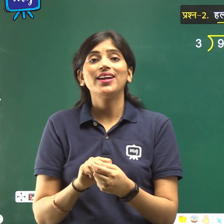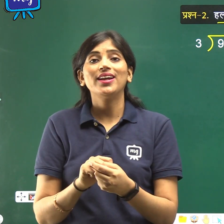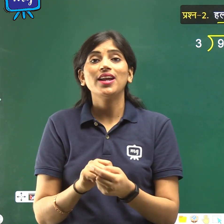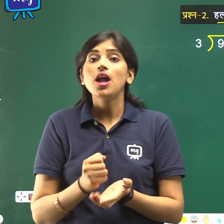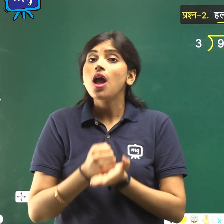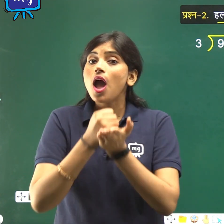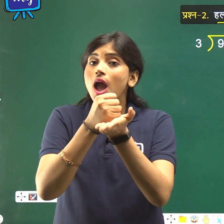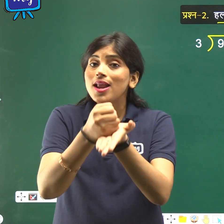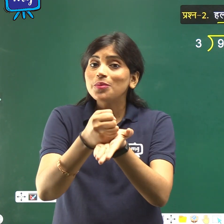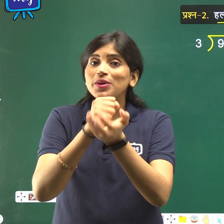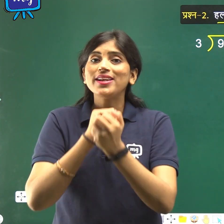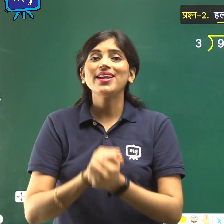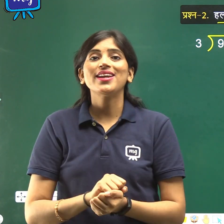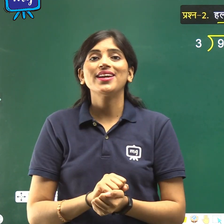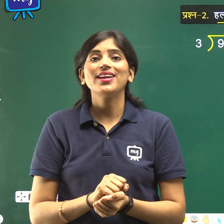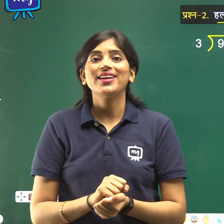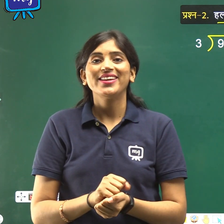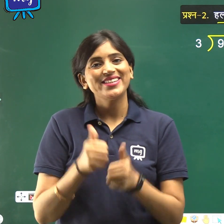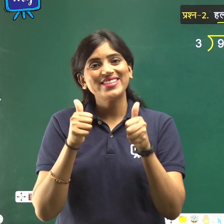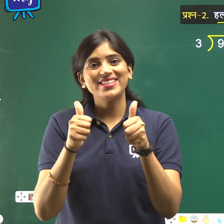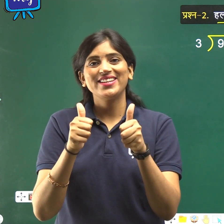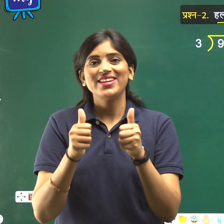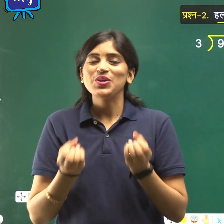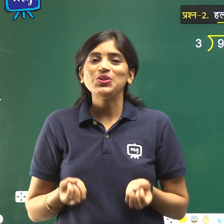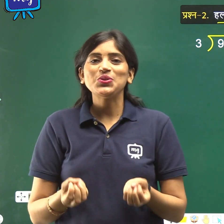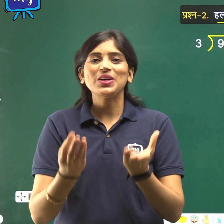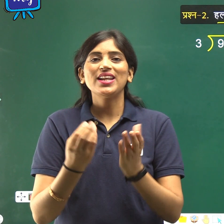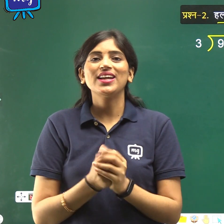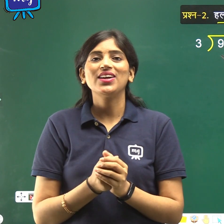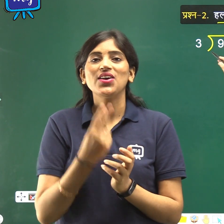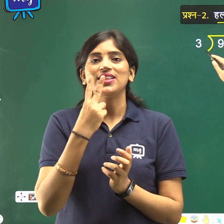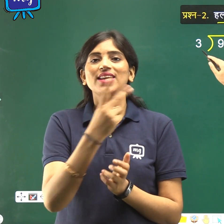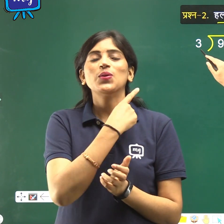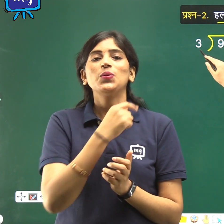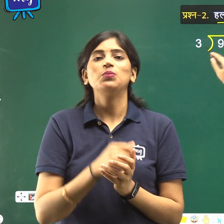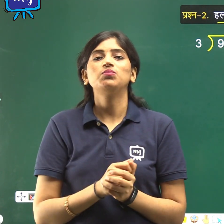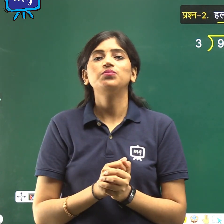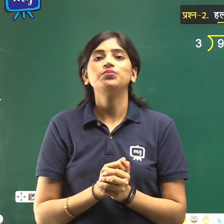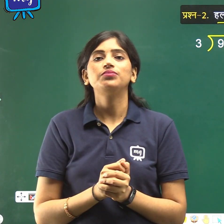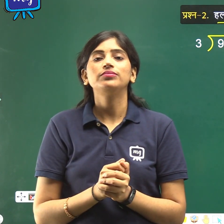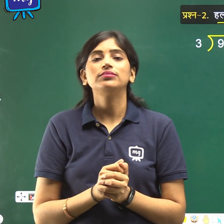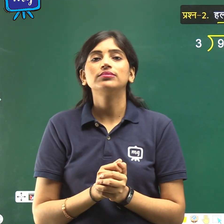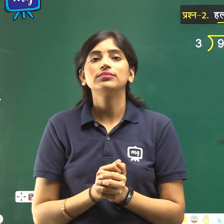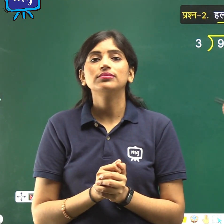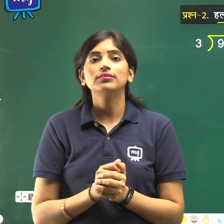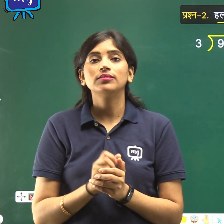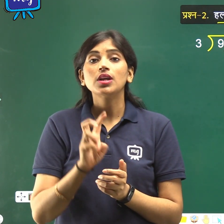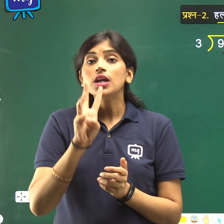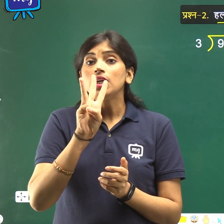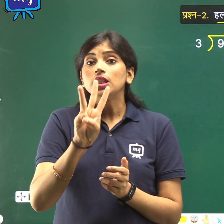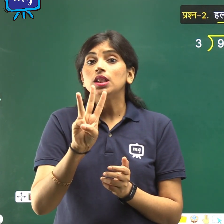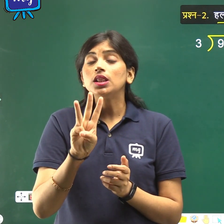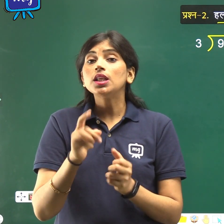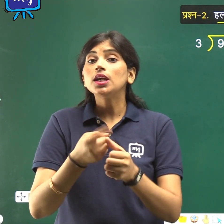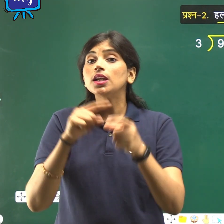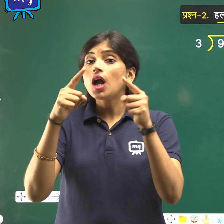सुविधा के लिए, ठीक है, शुरू करें। देखो 3 का भाग